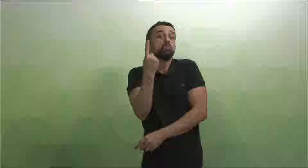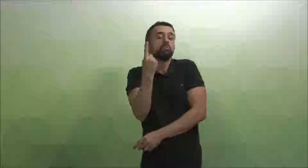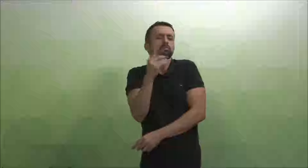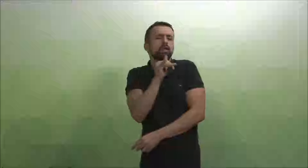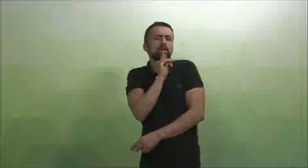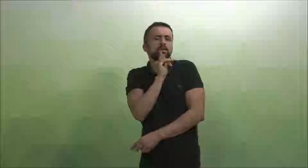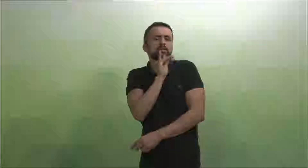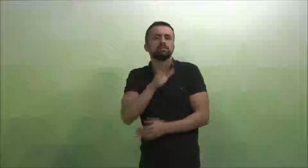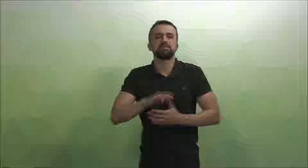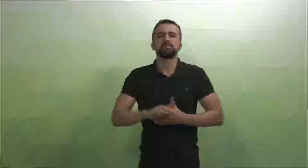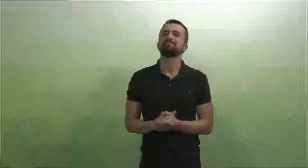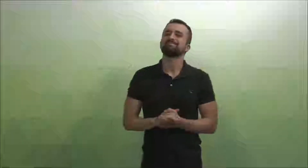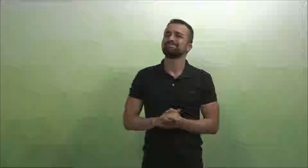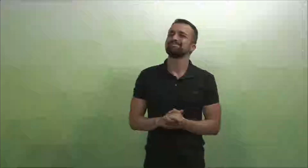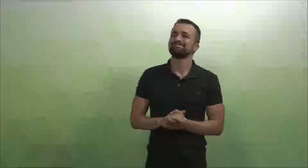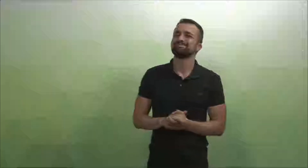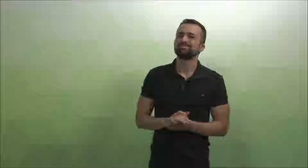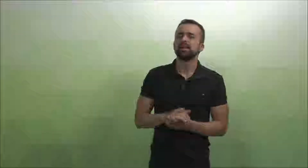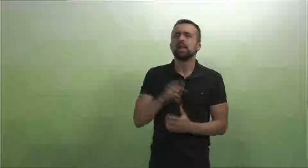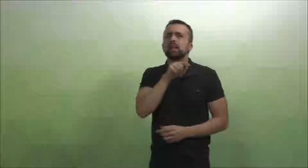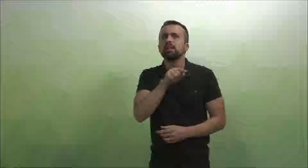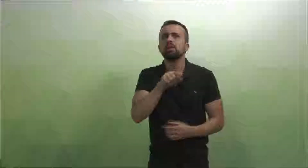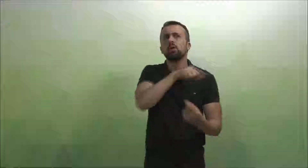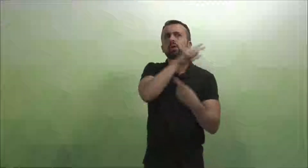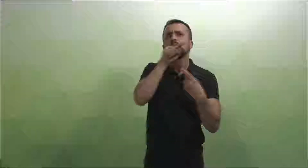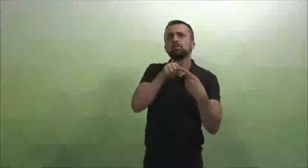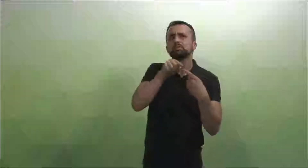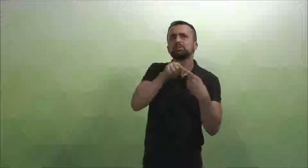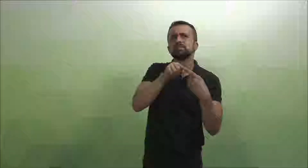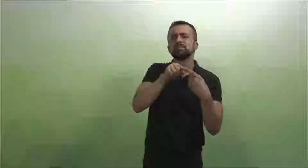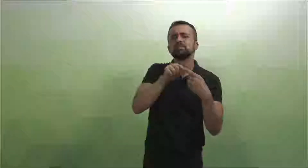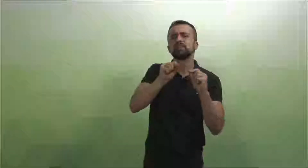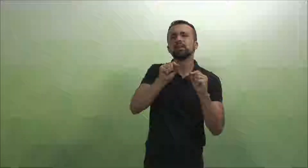Nas línguas de sinais também temos uma língua artificial,